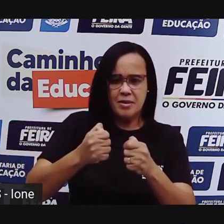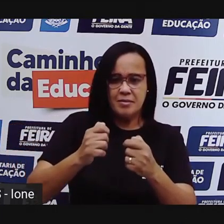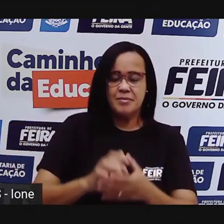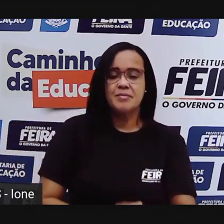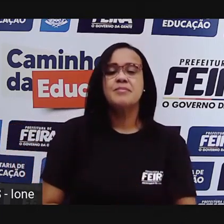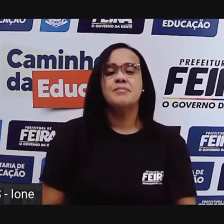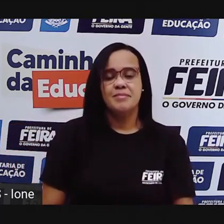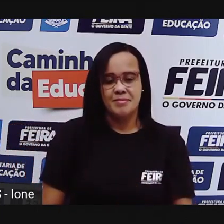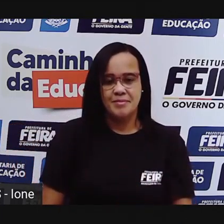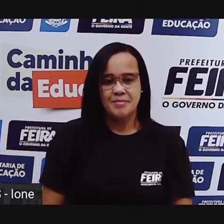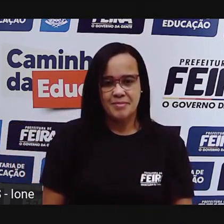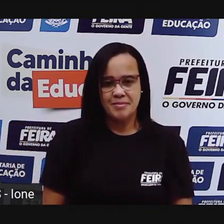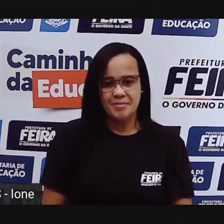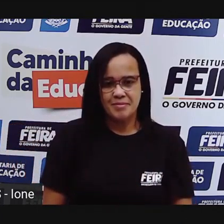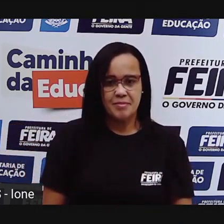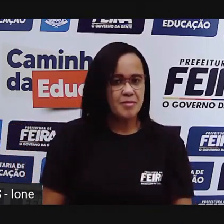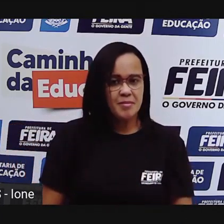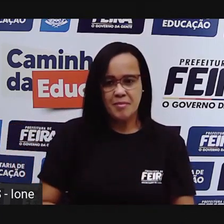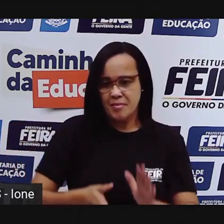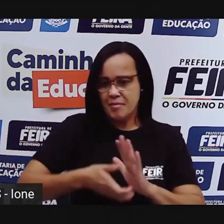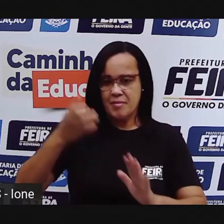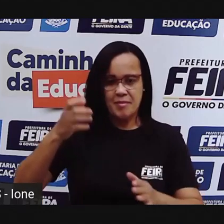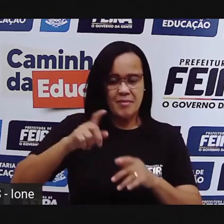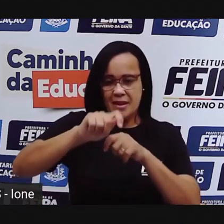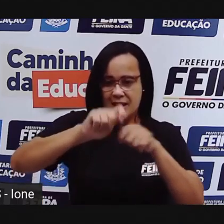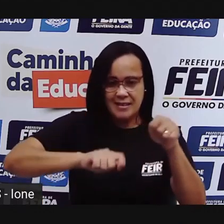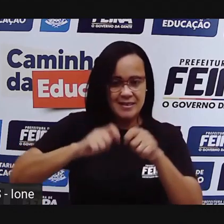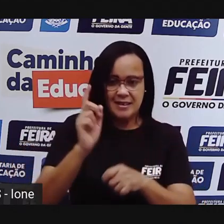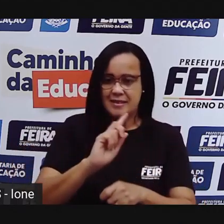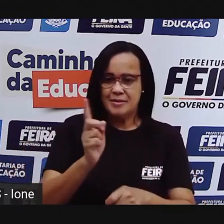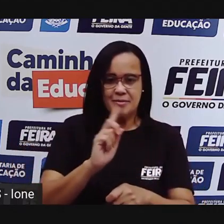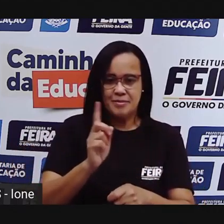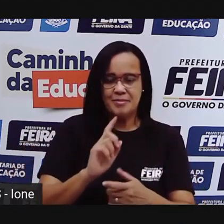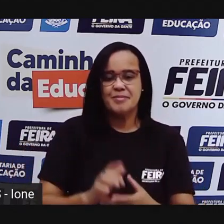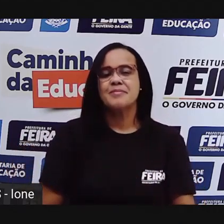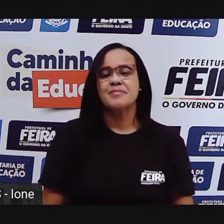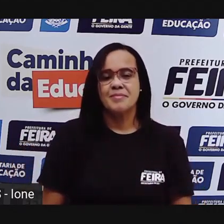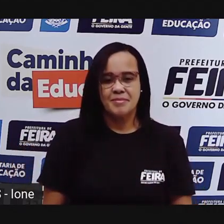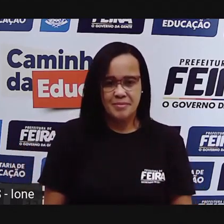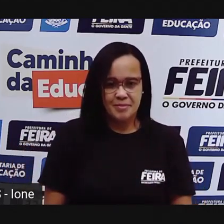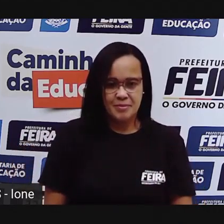meninada? Para que ela não se solte. Então, vamos lá.